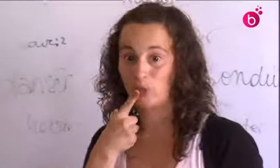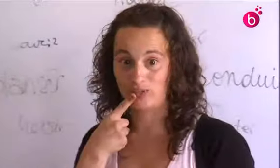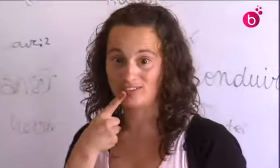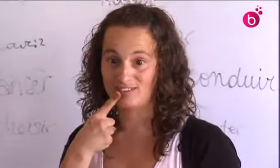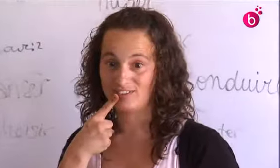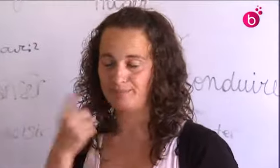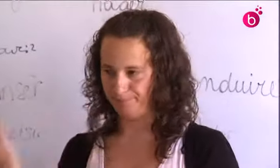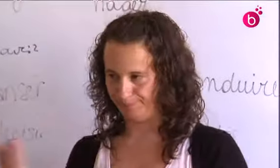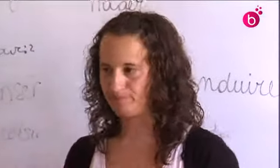en pénurie.